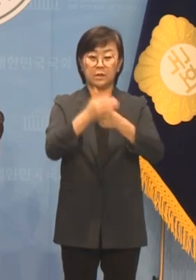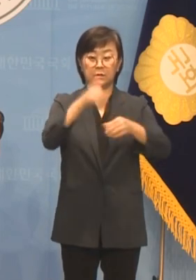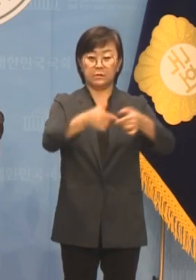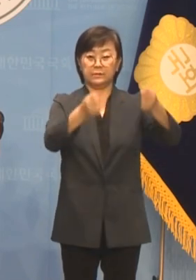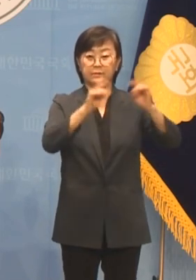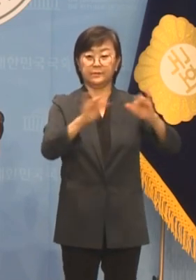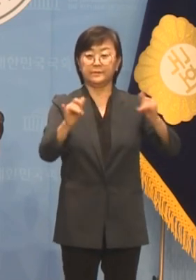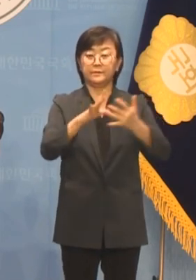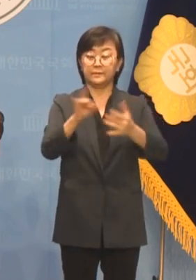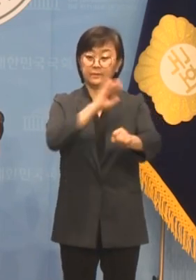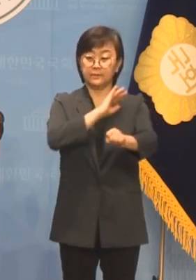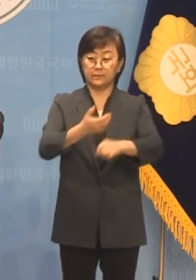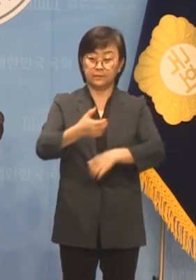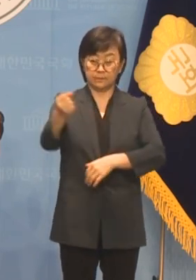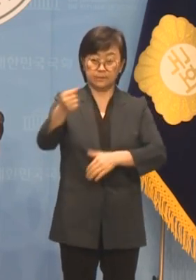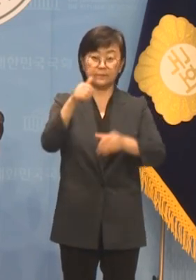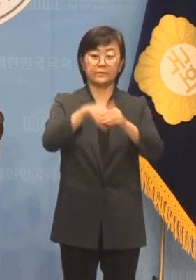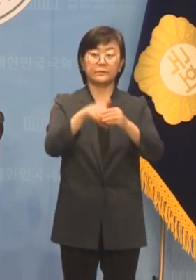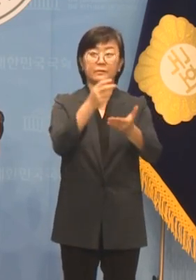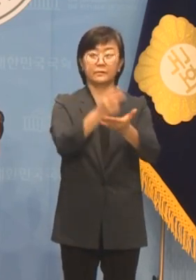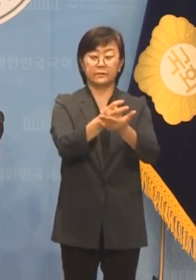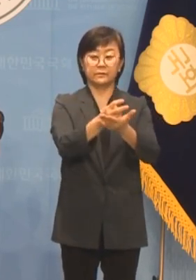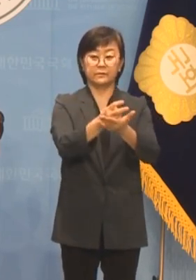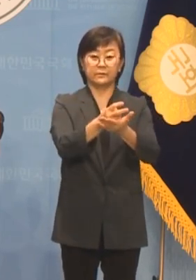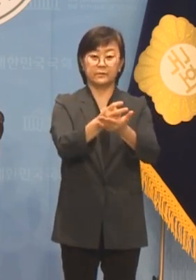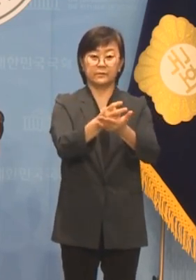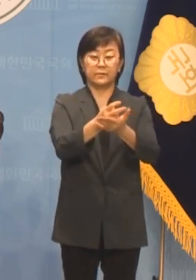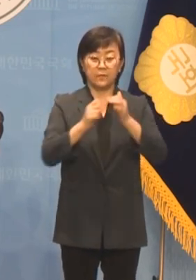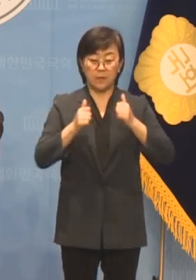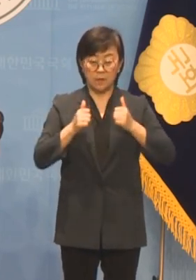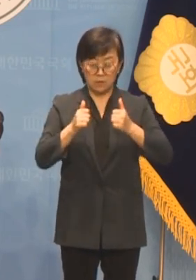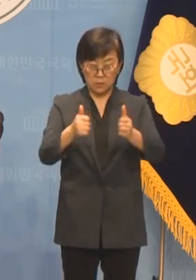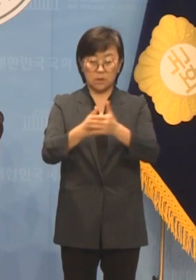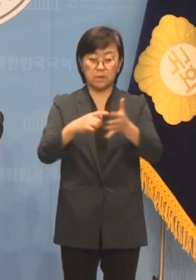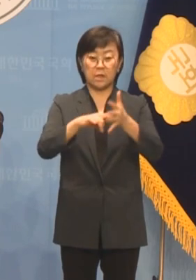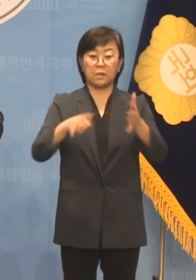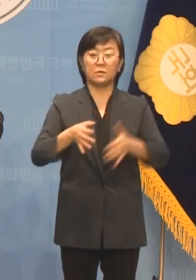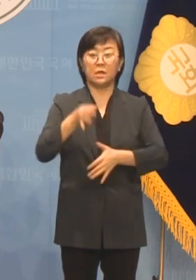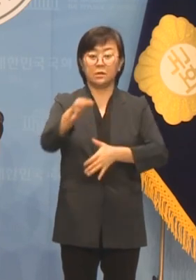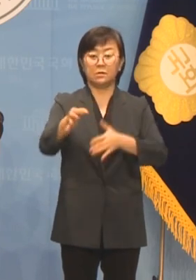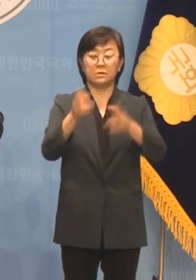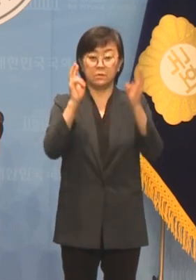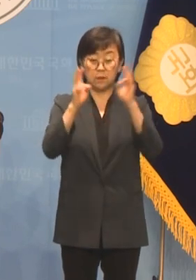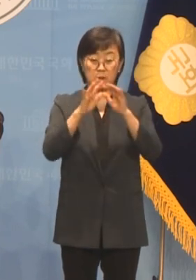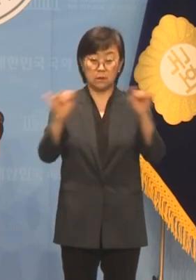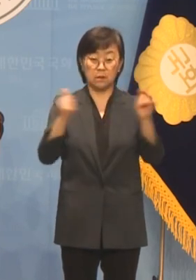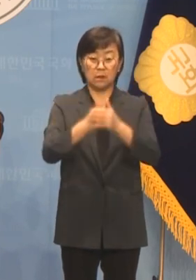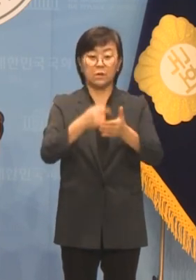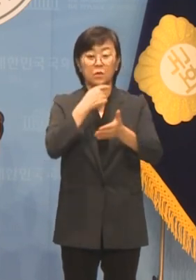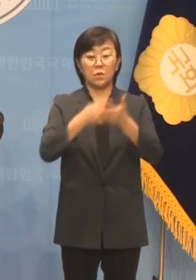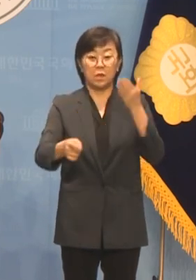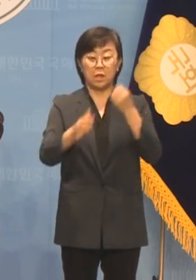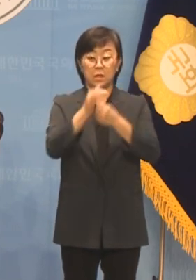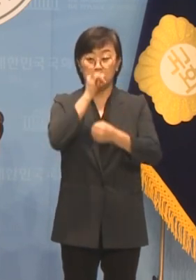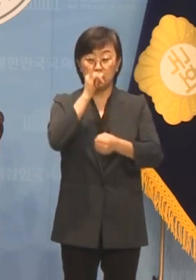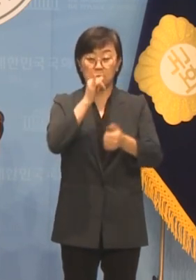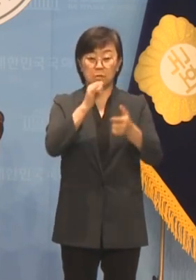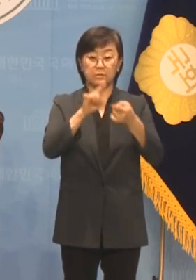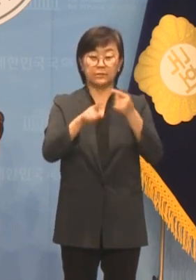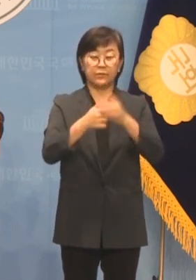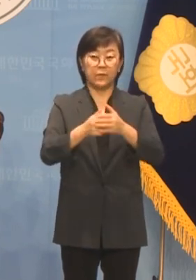유권자의 선택권을 빼앗는 선거제도, 성실히 세금을 납부하는 직장인들에게 불리하게 설계되어